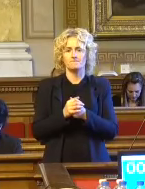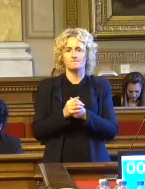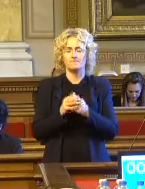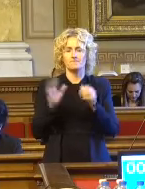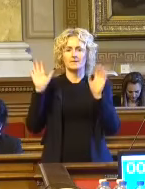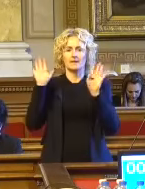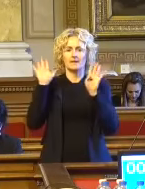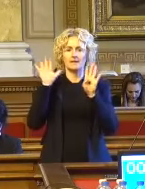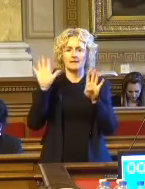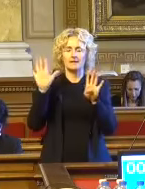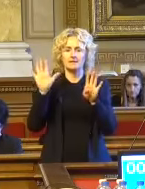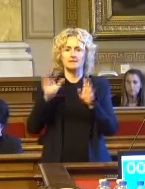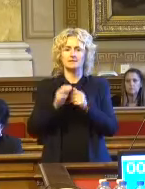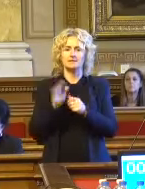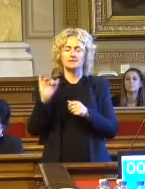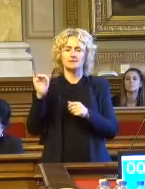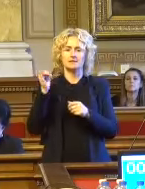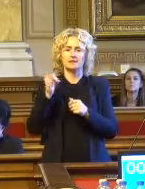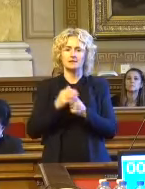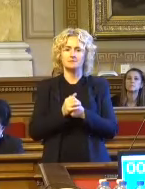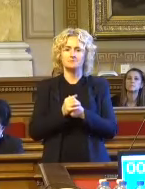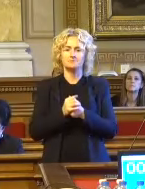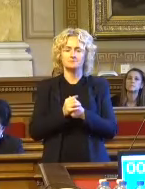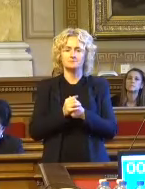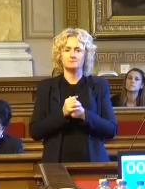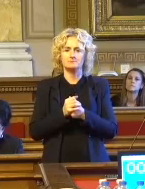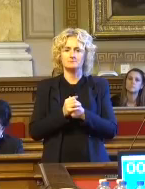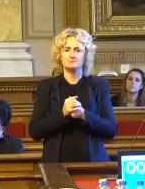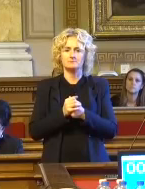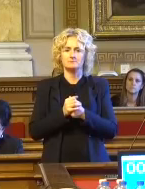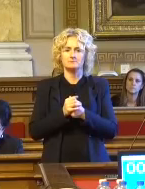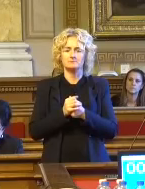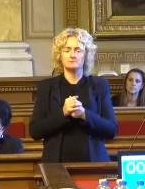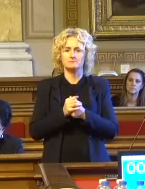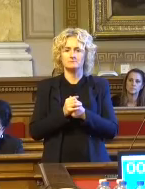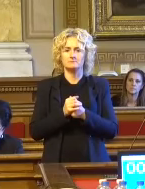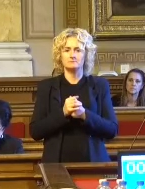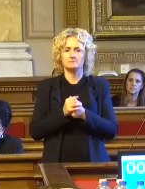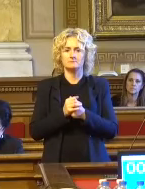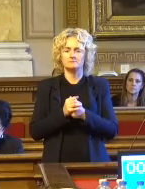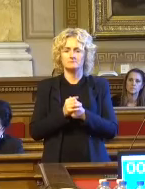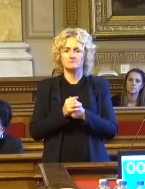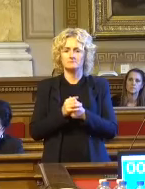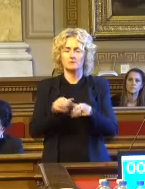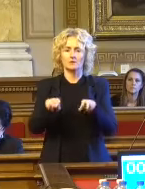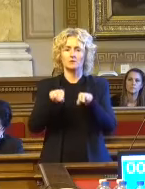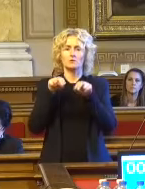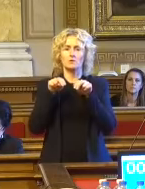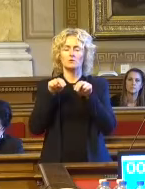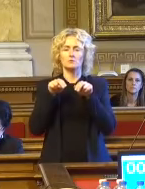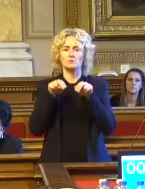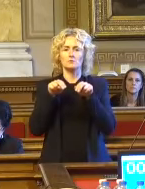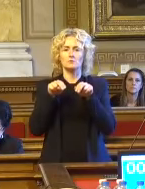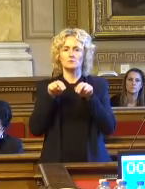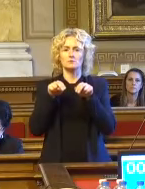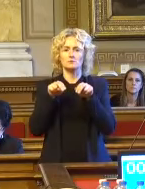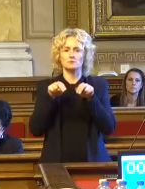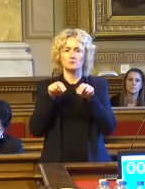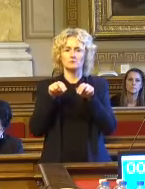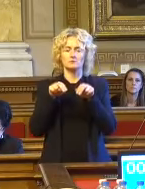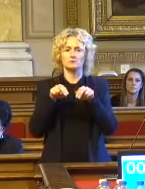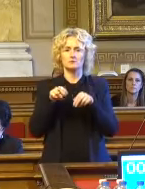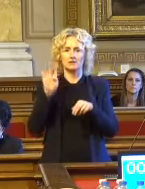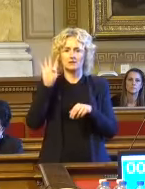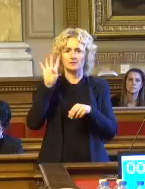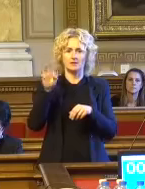Kilenc, aki nem támogatja, emelje fel a kezét. Aki tartózkodik, emelje fel a kezét.